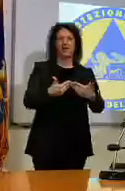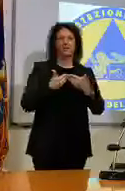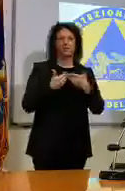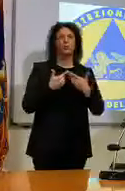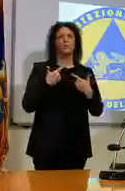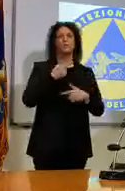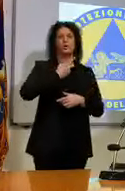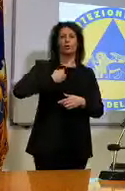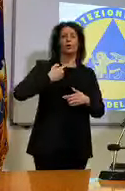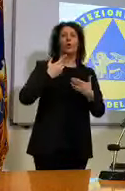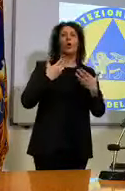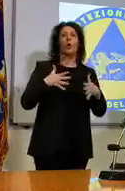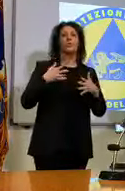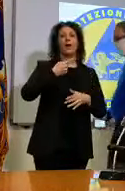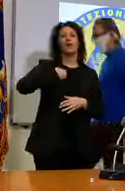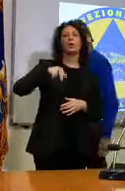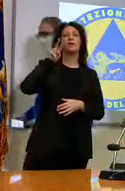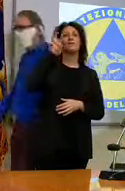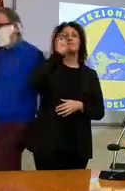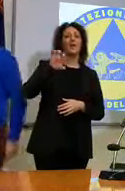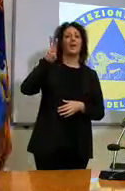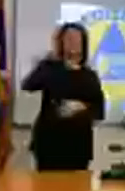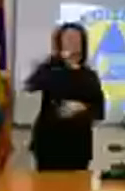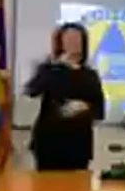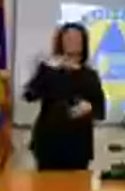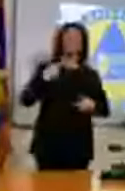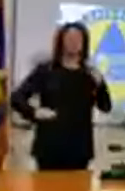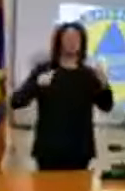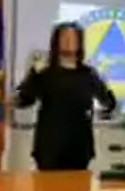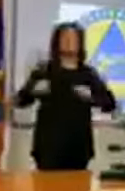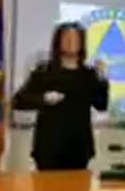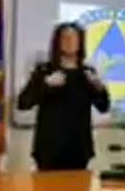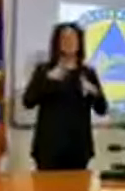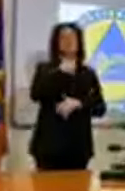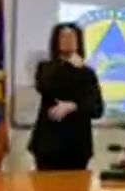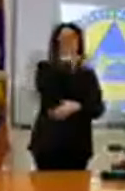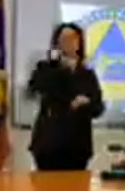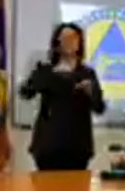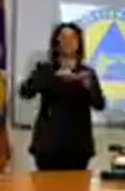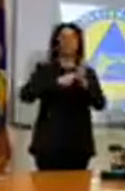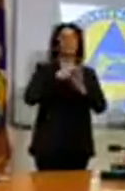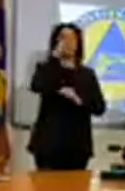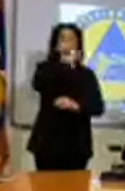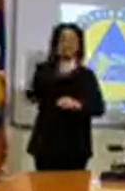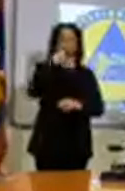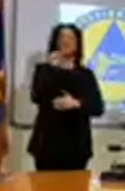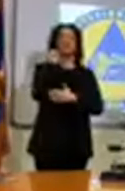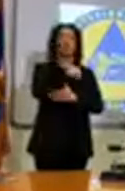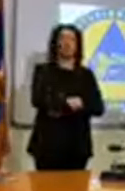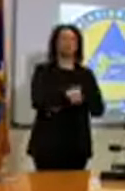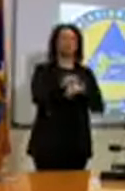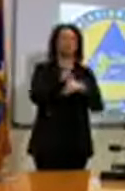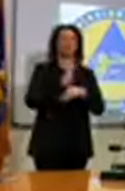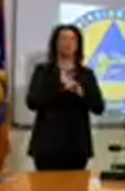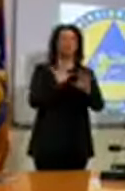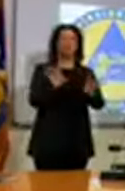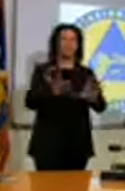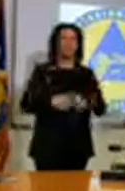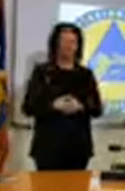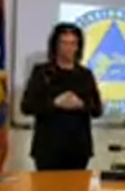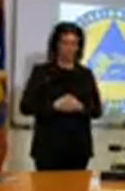considerato che ormai andiamo verso i 100 milioni di euro di spesa per questa partita del coronavirus. Vi dico una